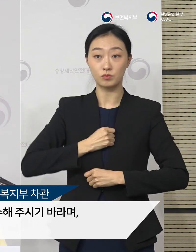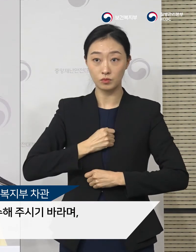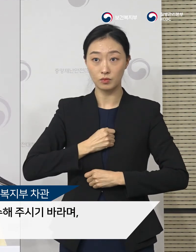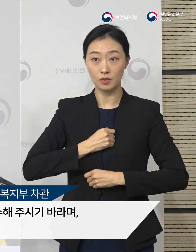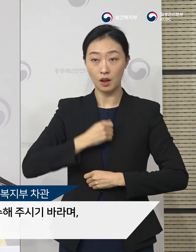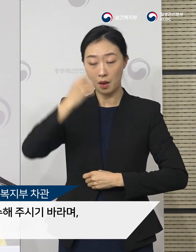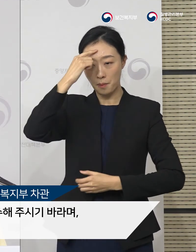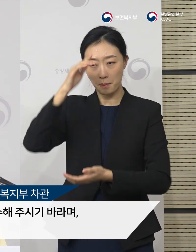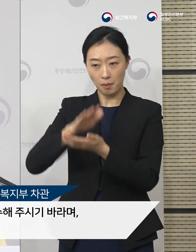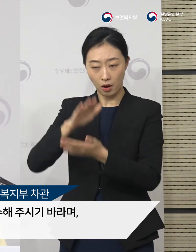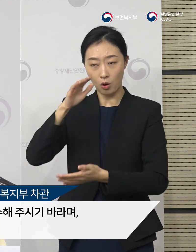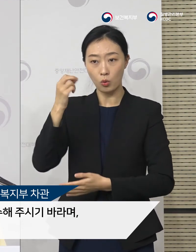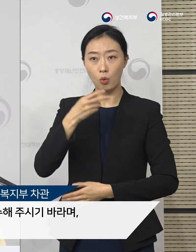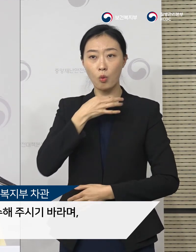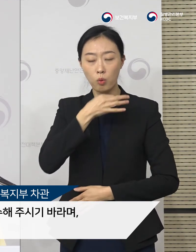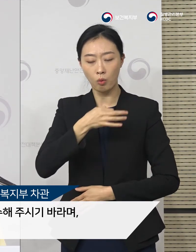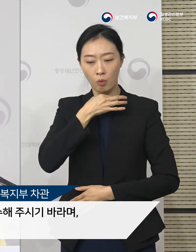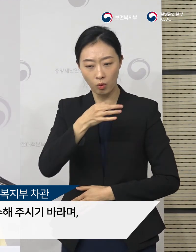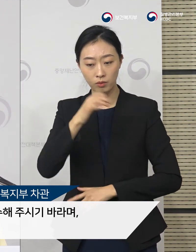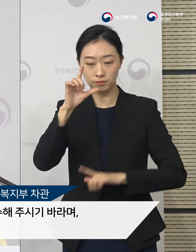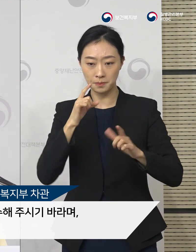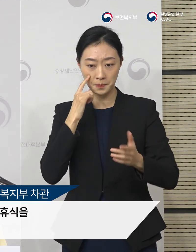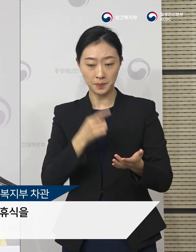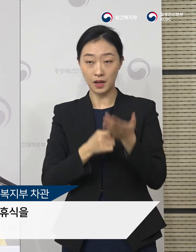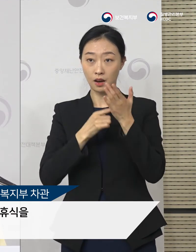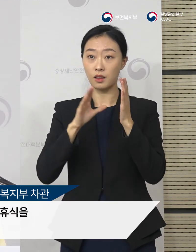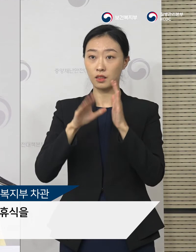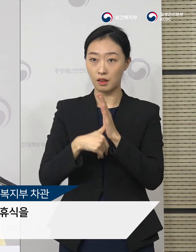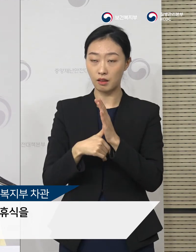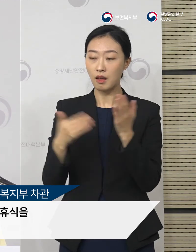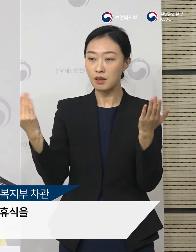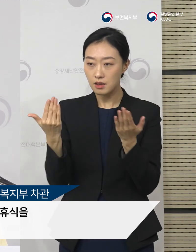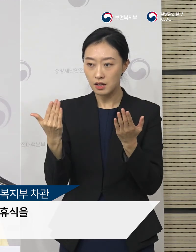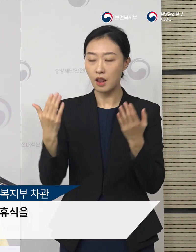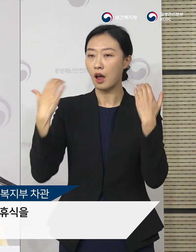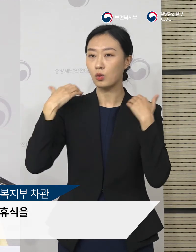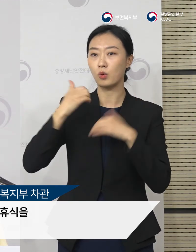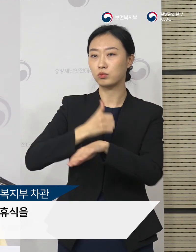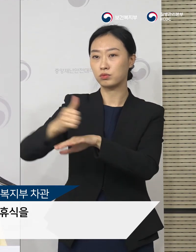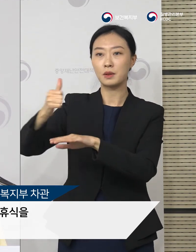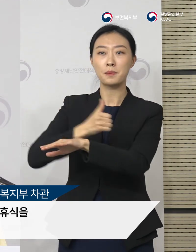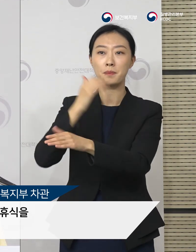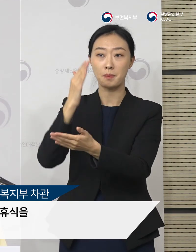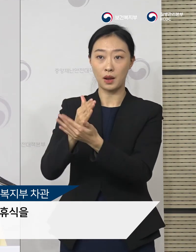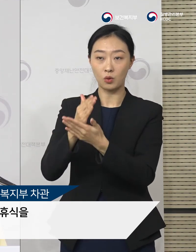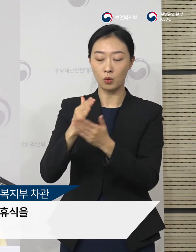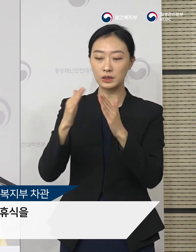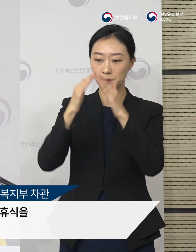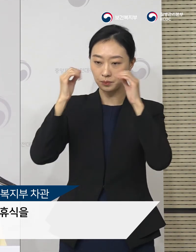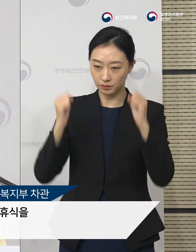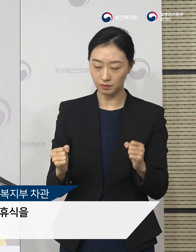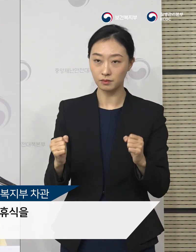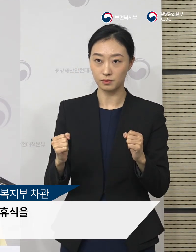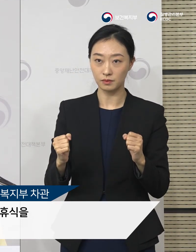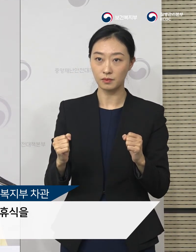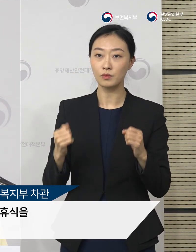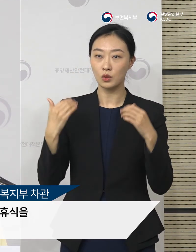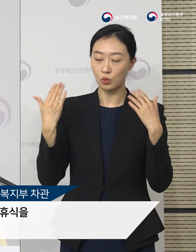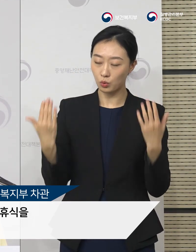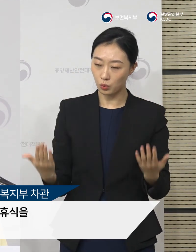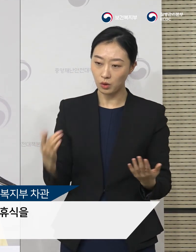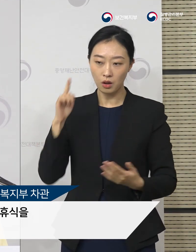발열이나 호흡기 증상이 나타나시는 분들은 등교나 출근을 하지 말고 외출을 자제하고 집에서 휴식을